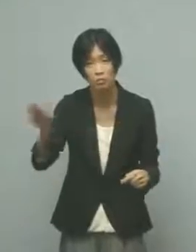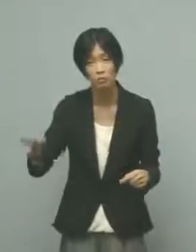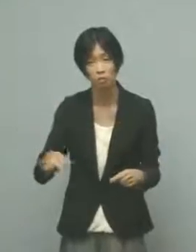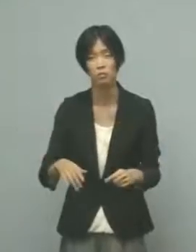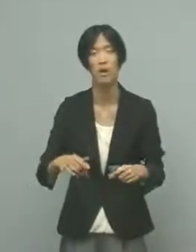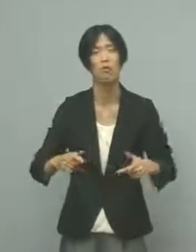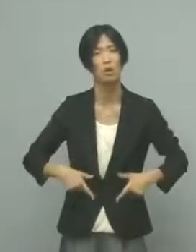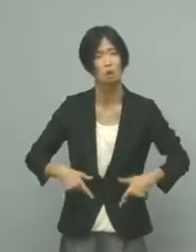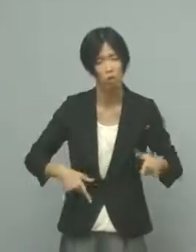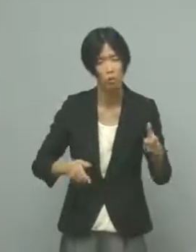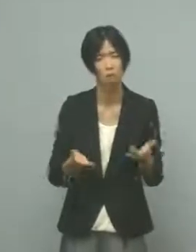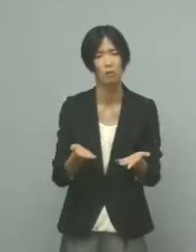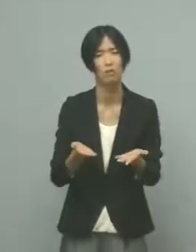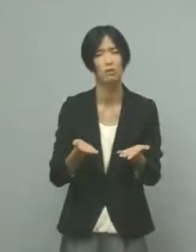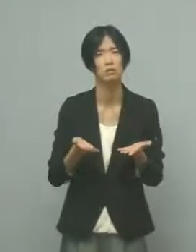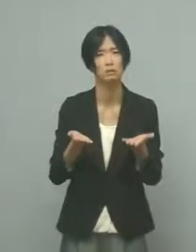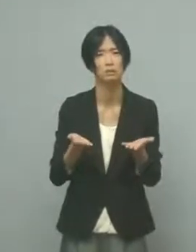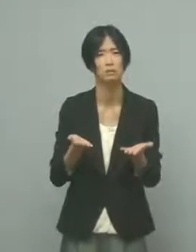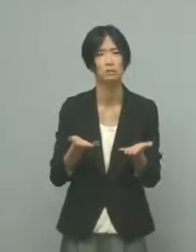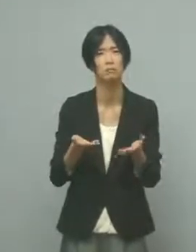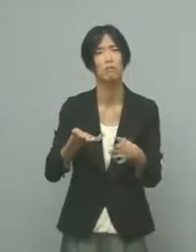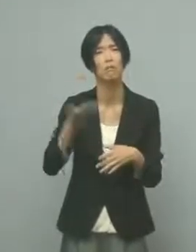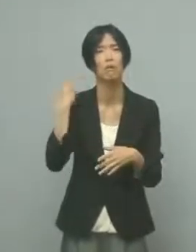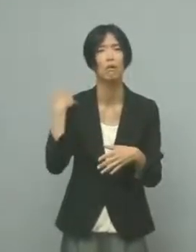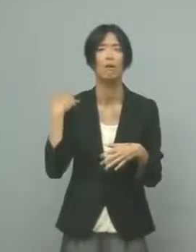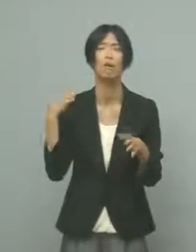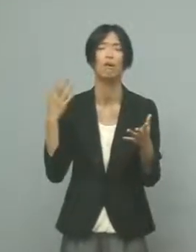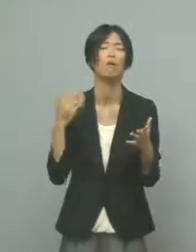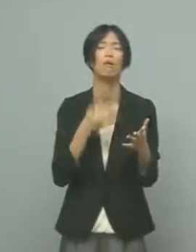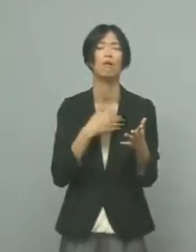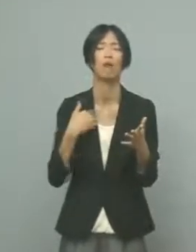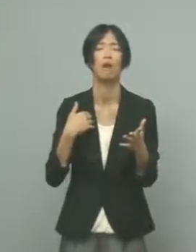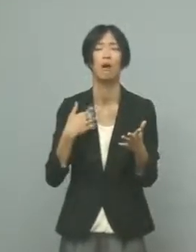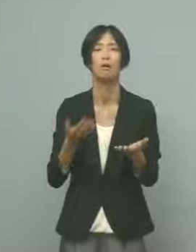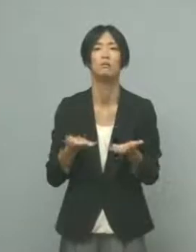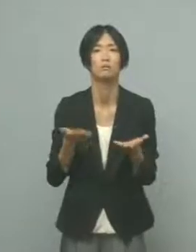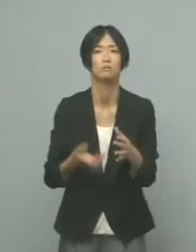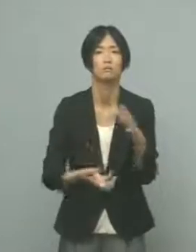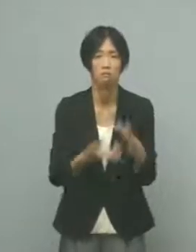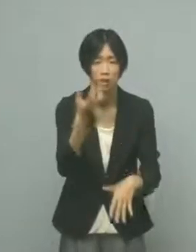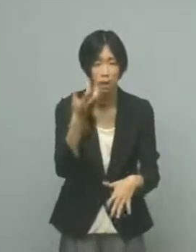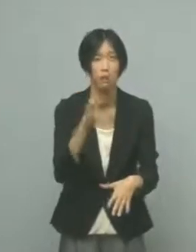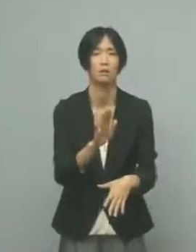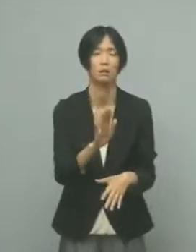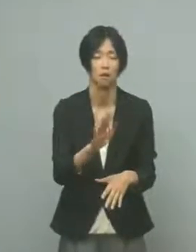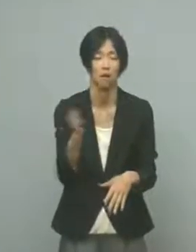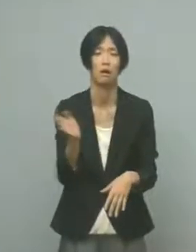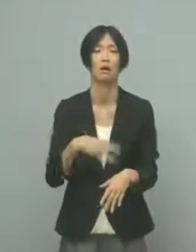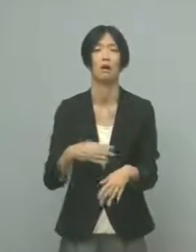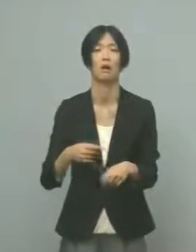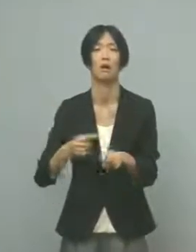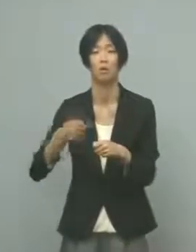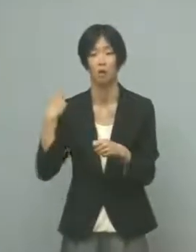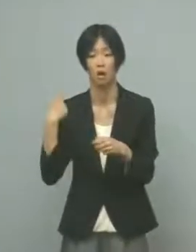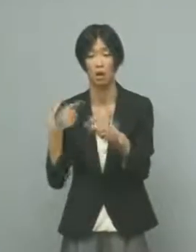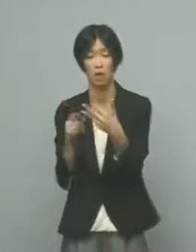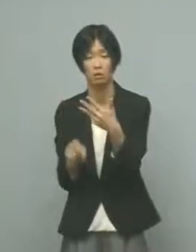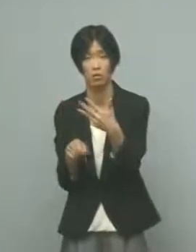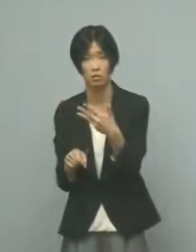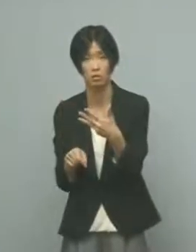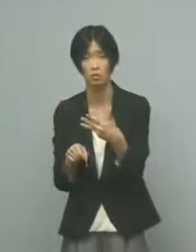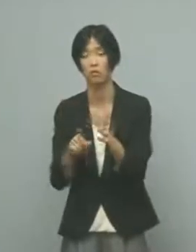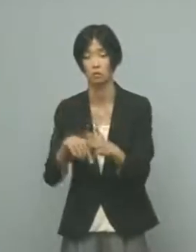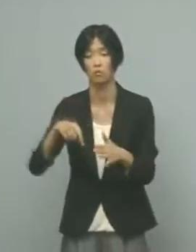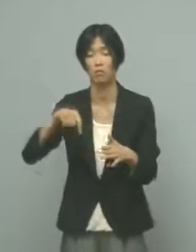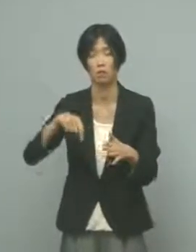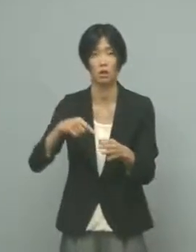熊本なども地震以前はなかったというようなところも大きな地震に見舞われましたし、昨年の8月には本県